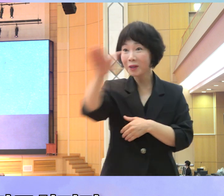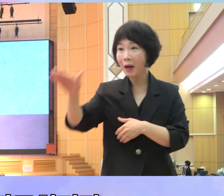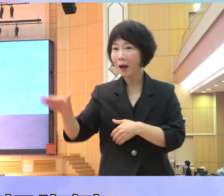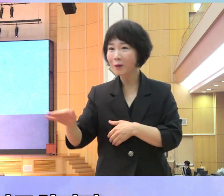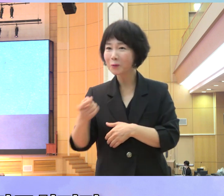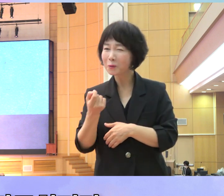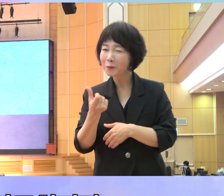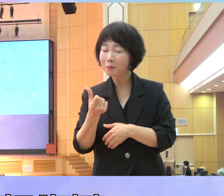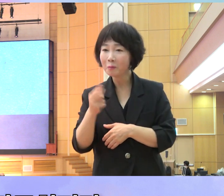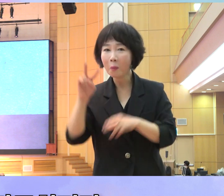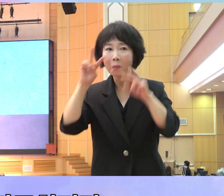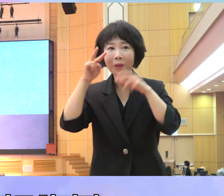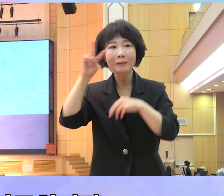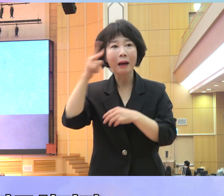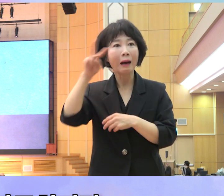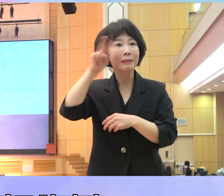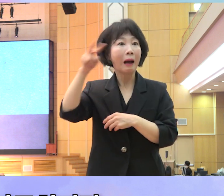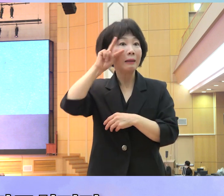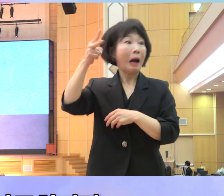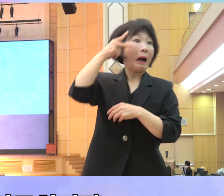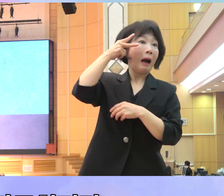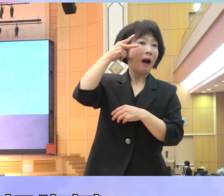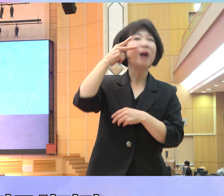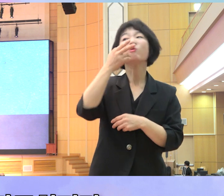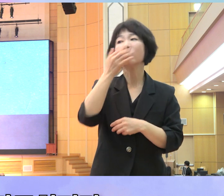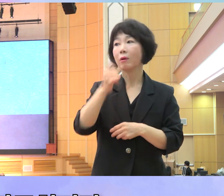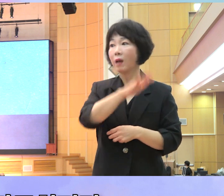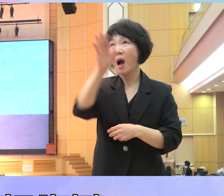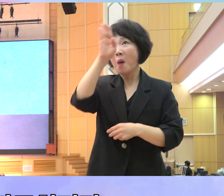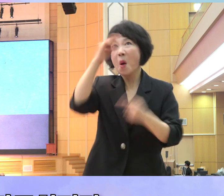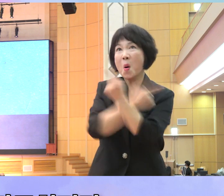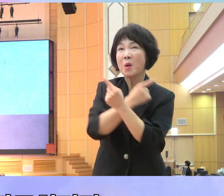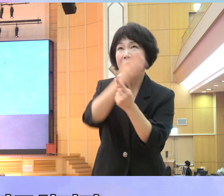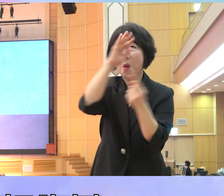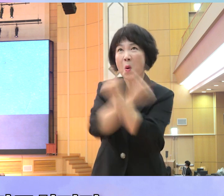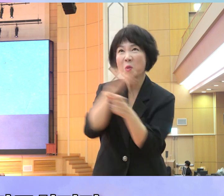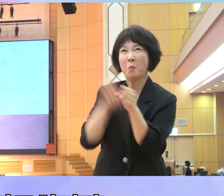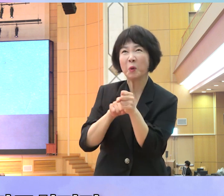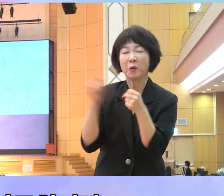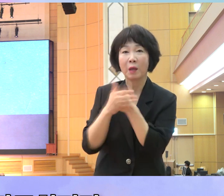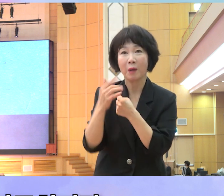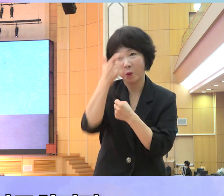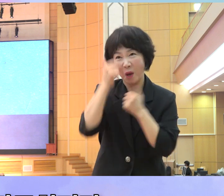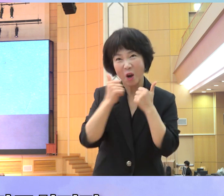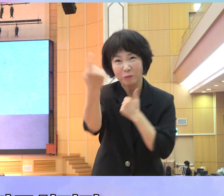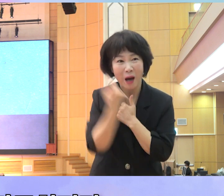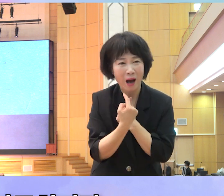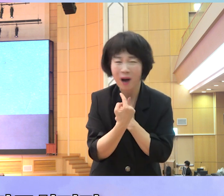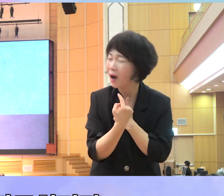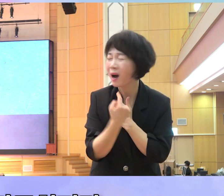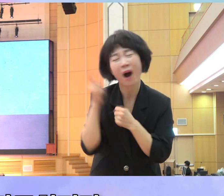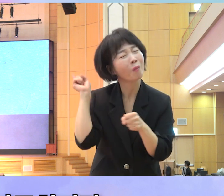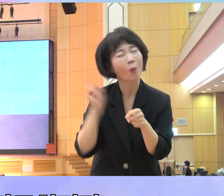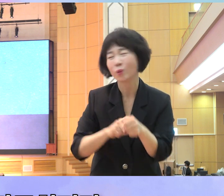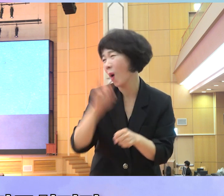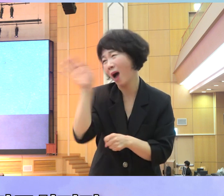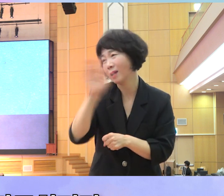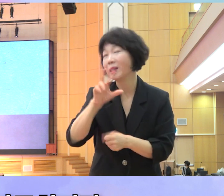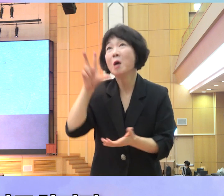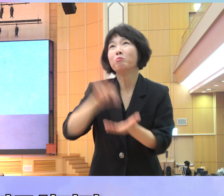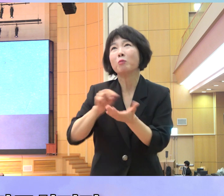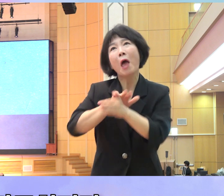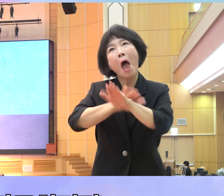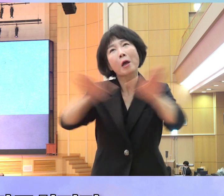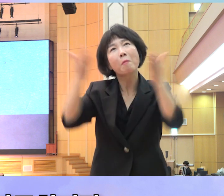말아야 될 것은 바로 이거라는 거예요. 내가 병 고침만을 위해서, 이 땅에 잘 살고자 함을 위해서, 내가 가지고 있는